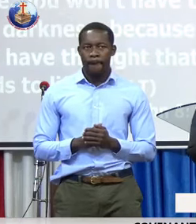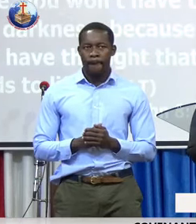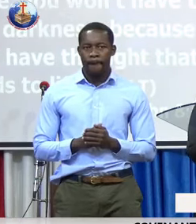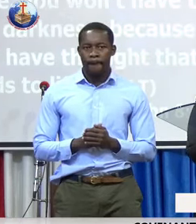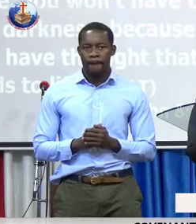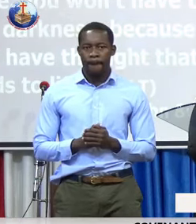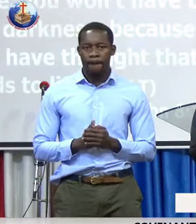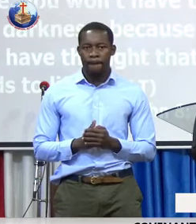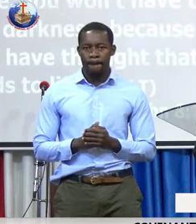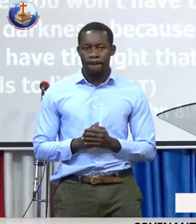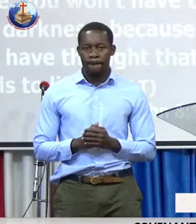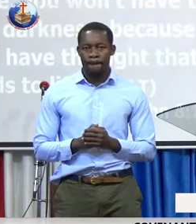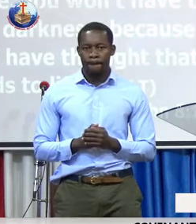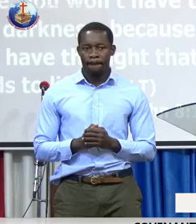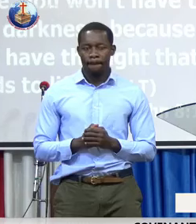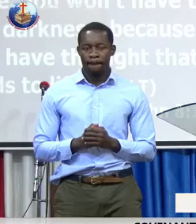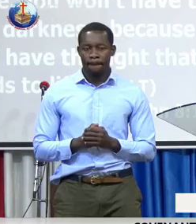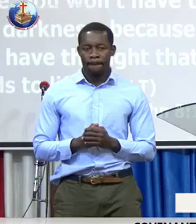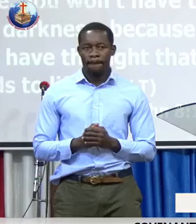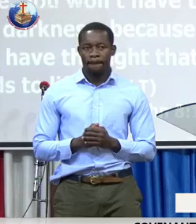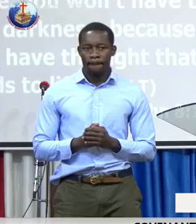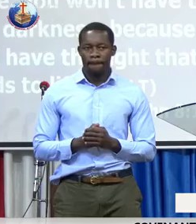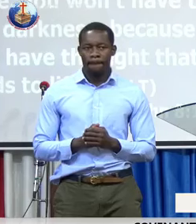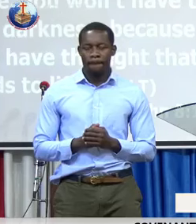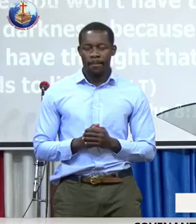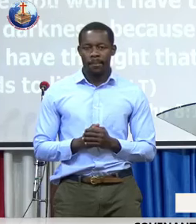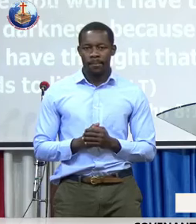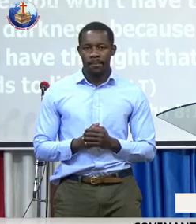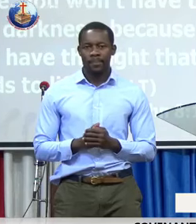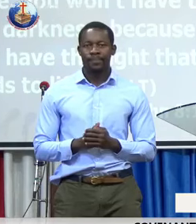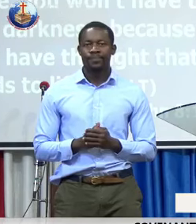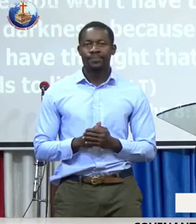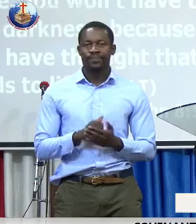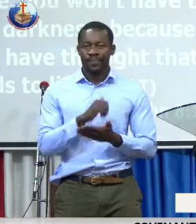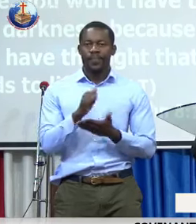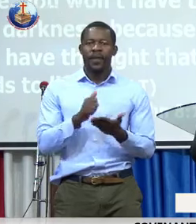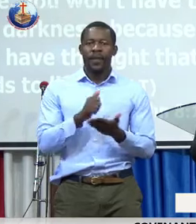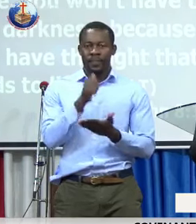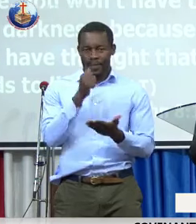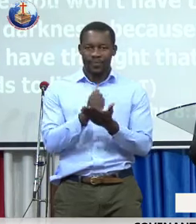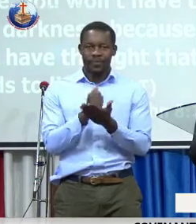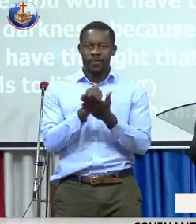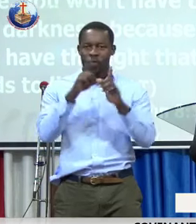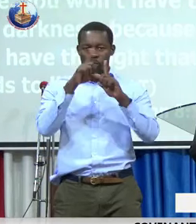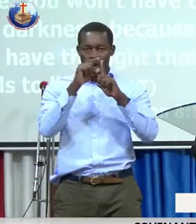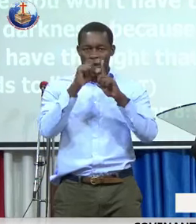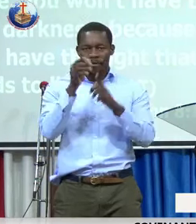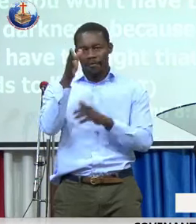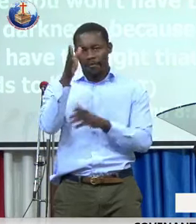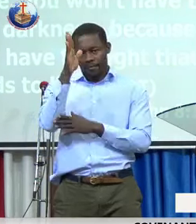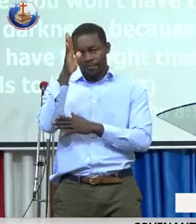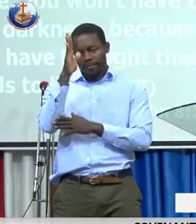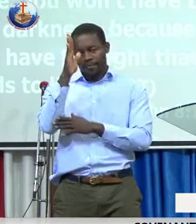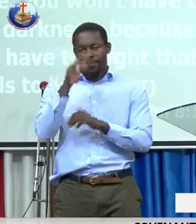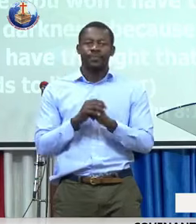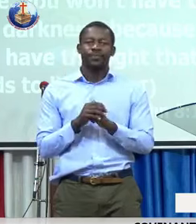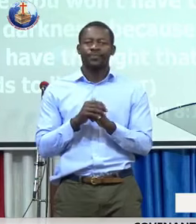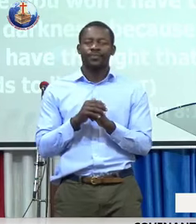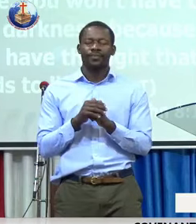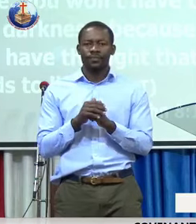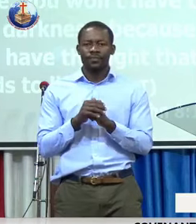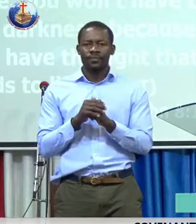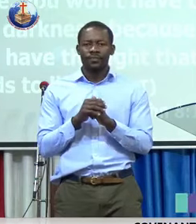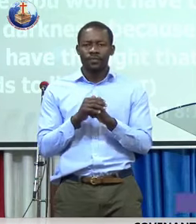bali atakuwa na nuru ya uzima. Amen, and that is the word of the Lord. Na hilo ndilo neno la Bwana. So